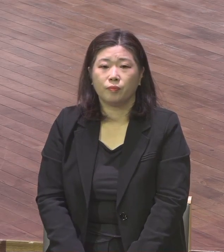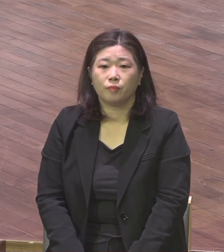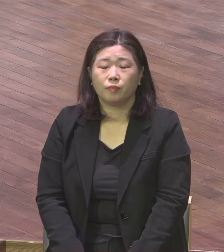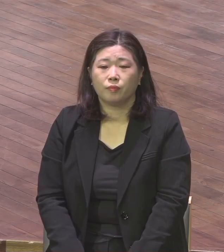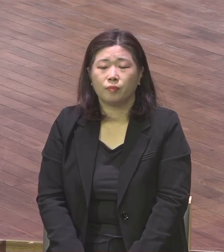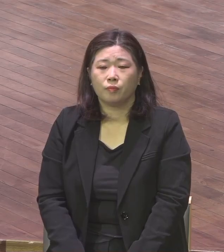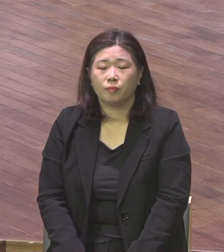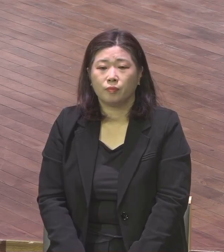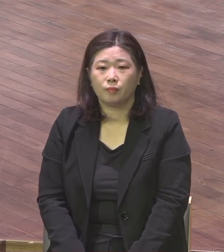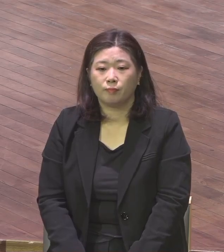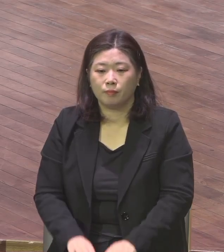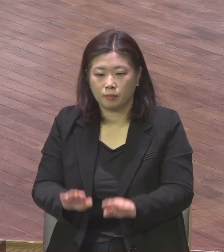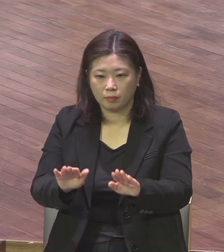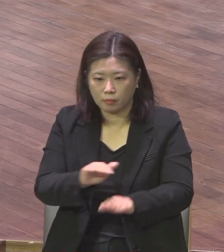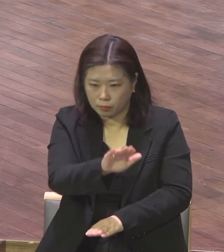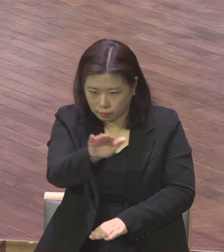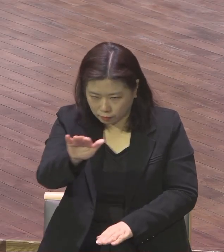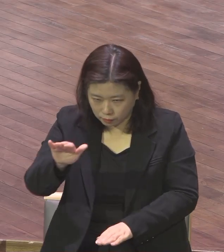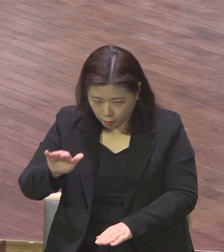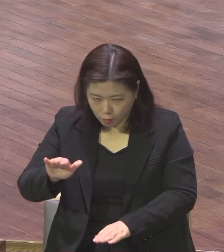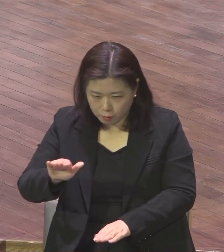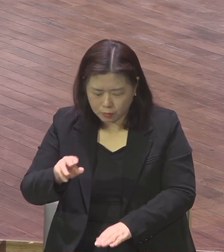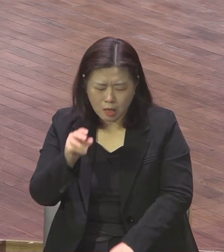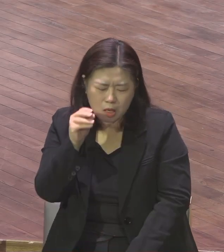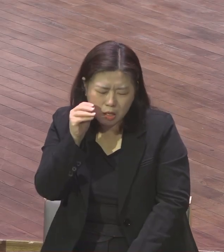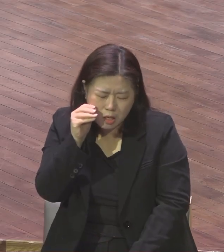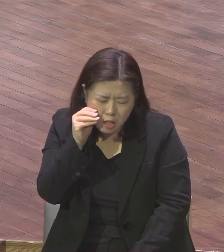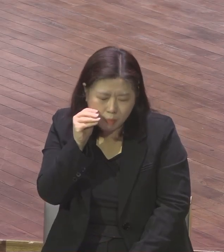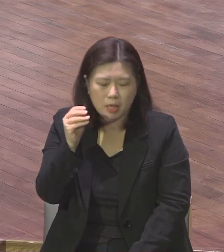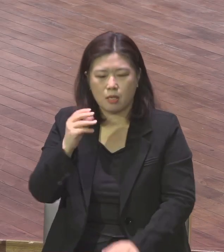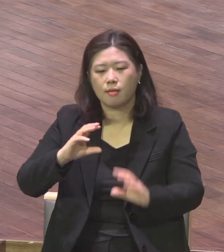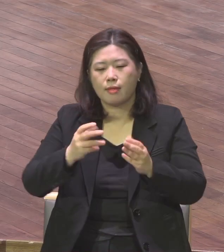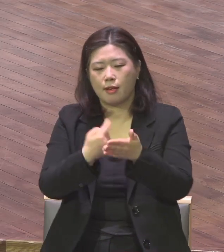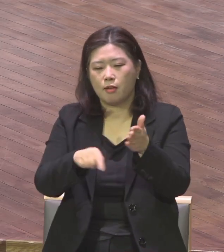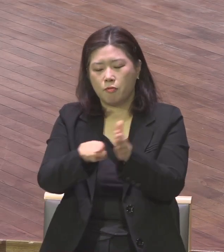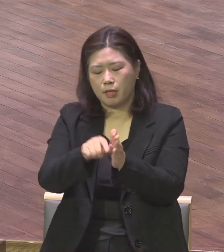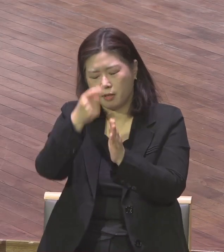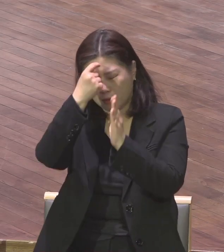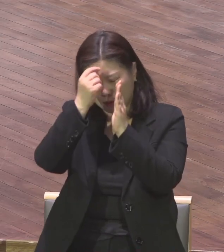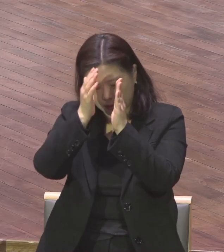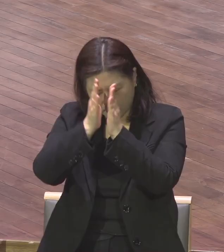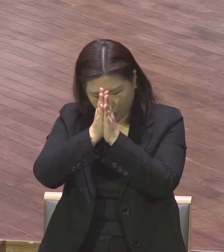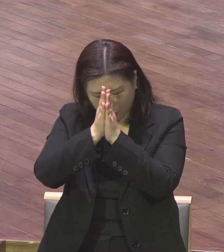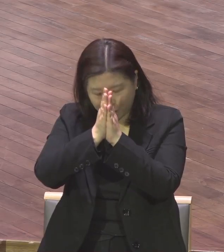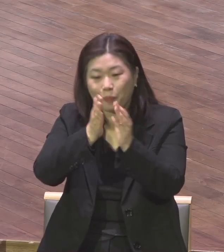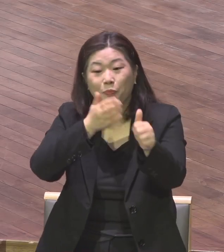그래서 우리가 나라를 위해서 깨어 기도해야 될 시간표다.